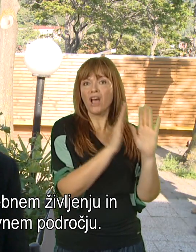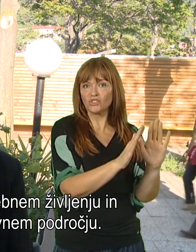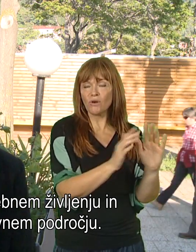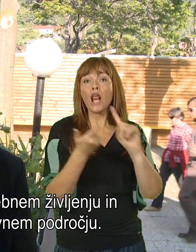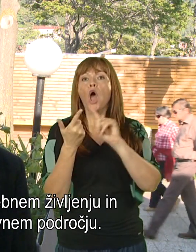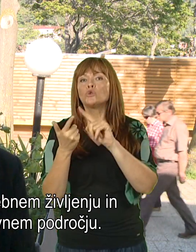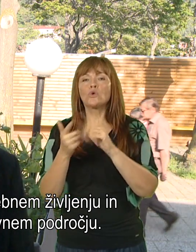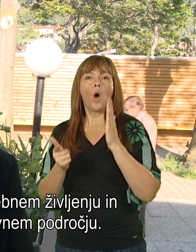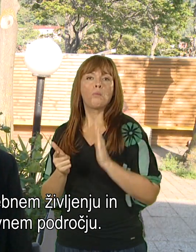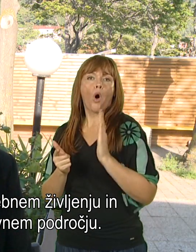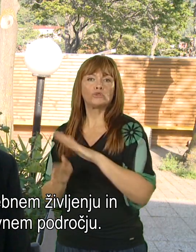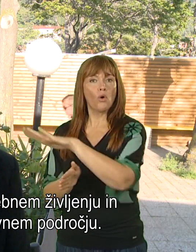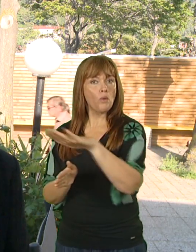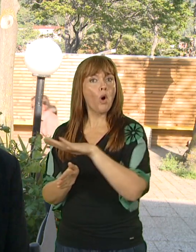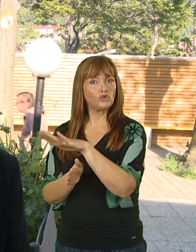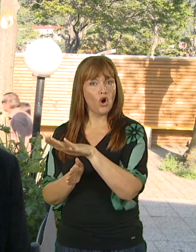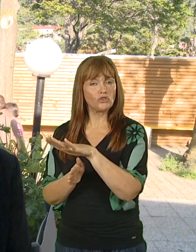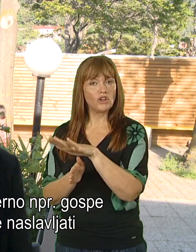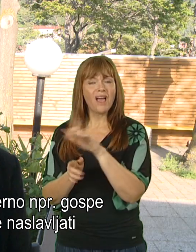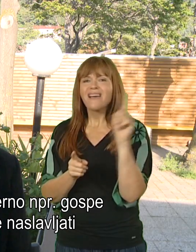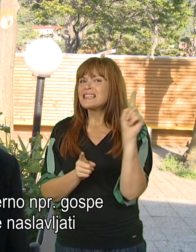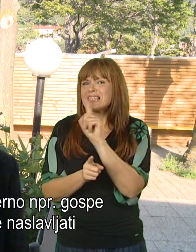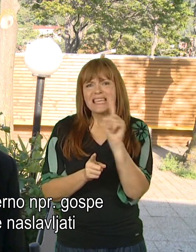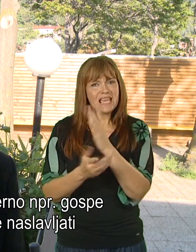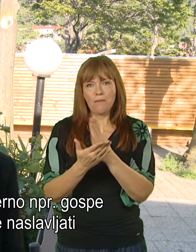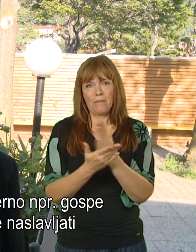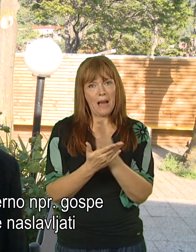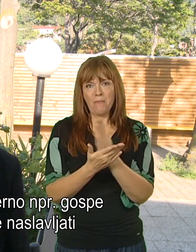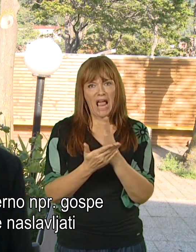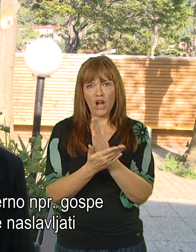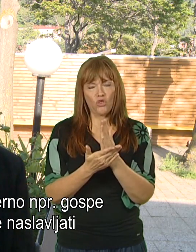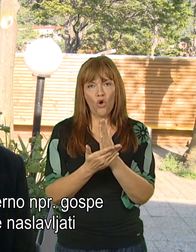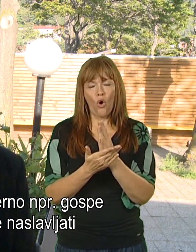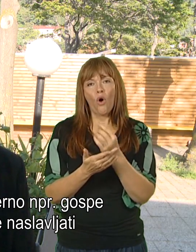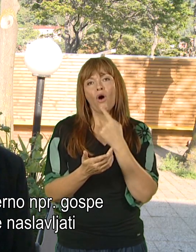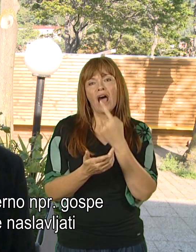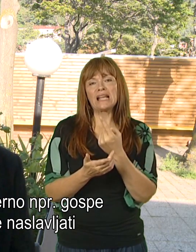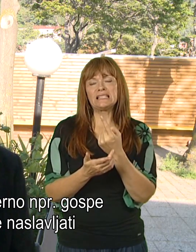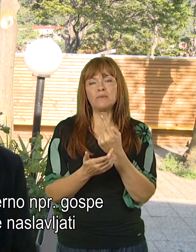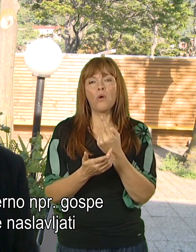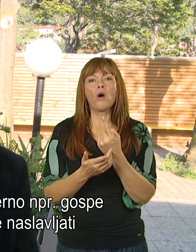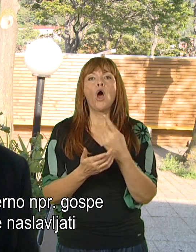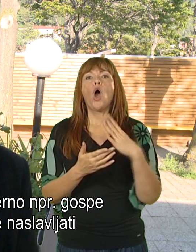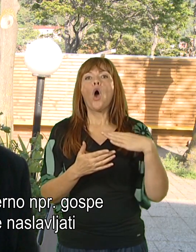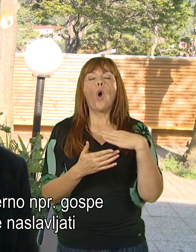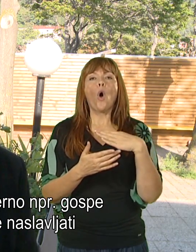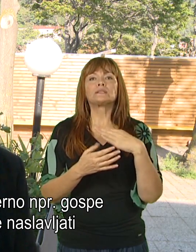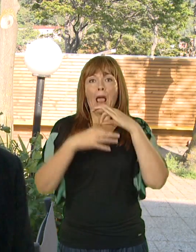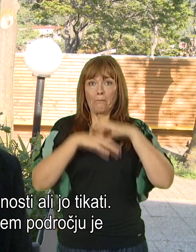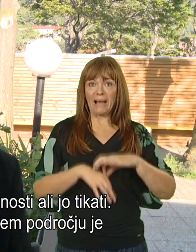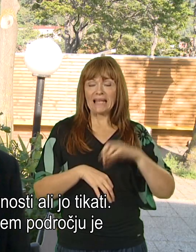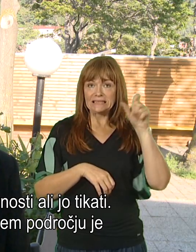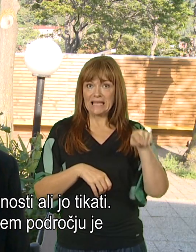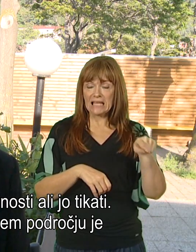druga pravila na poslovnem področju. Nikakor ni primerno, recimo gospe predsednice,